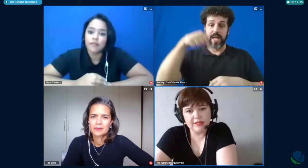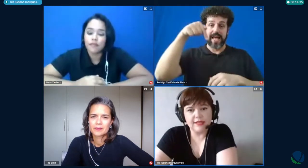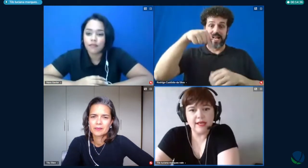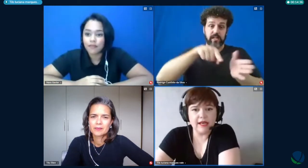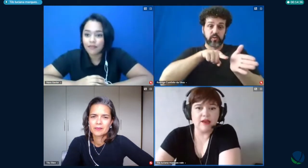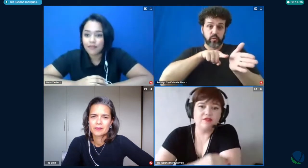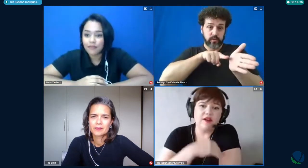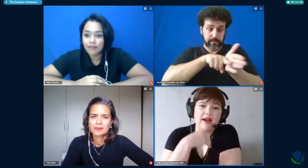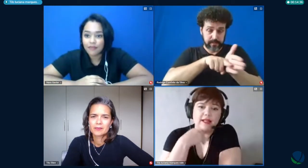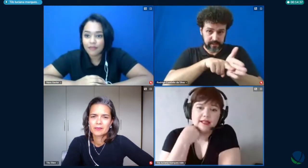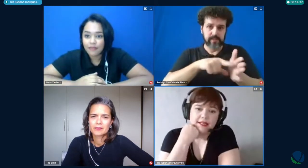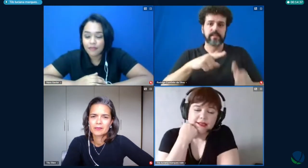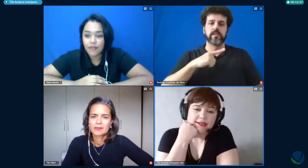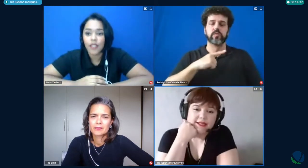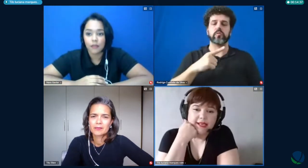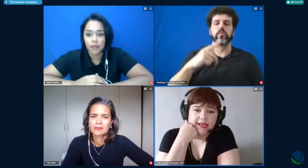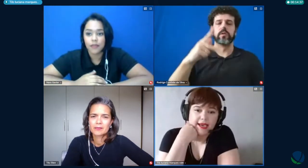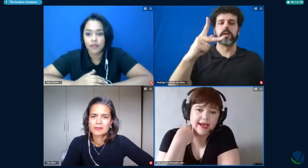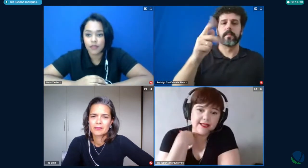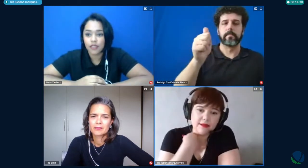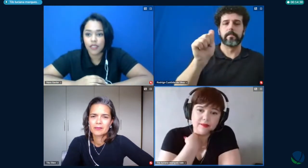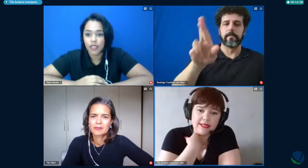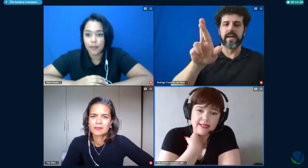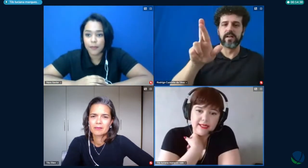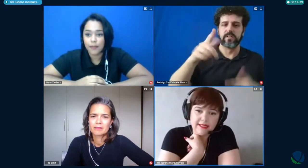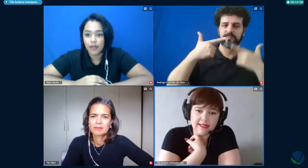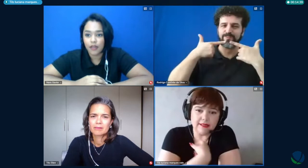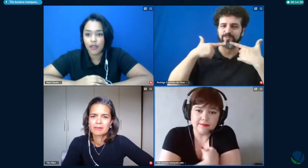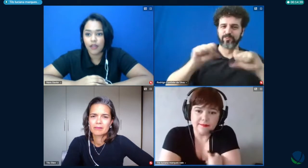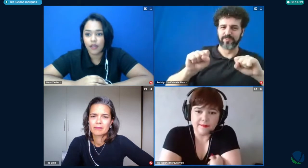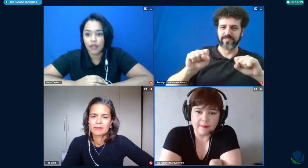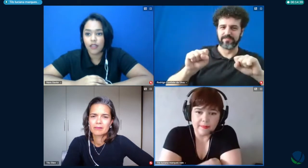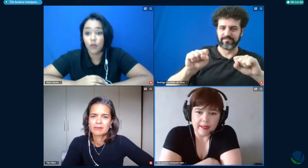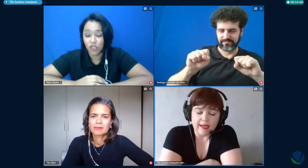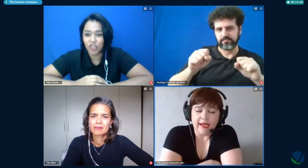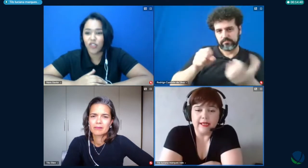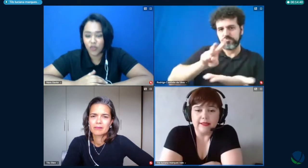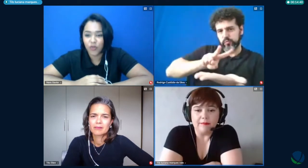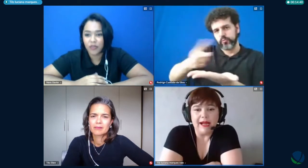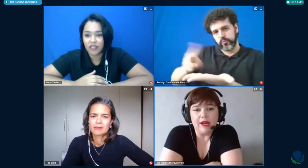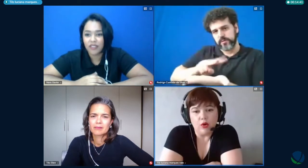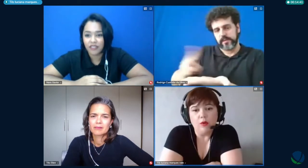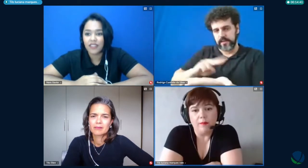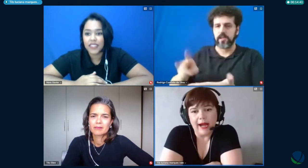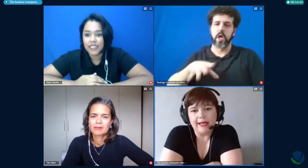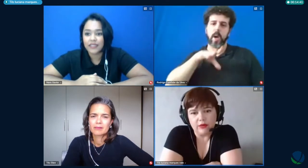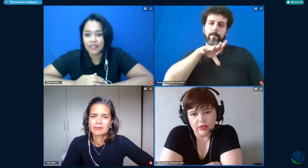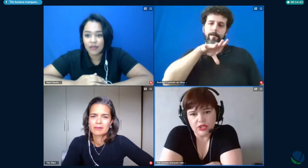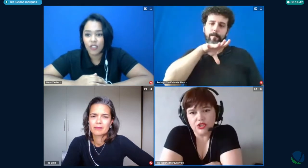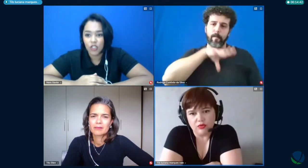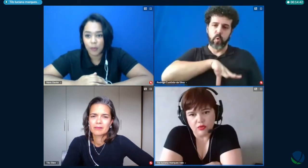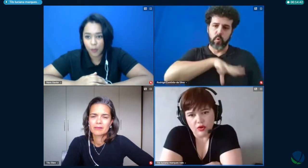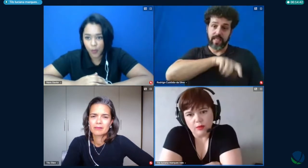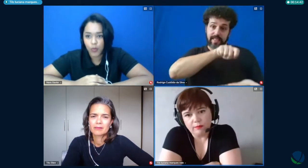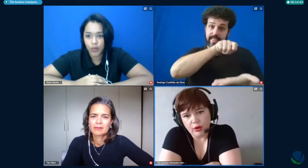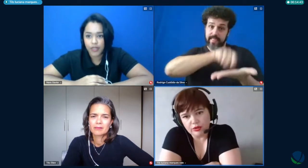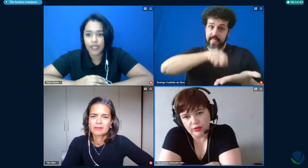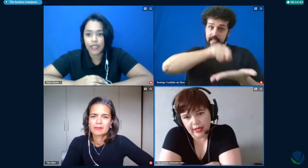quando você fala que esta pesquisa, ela trabalha com o par